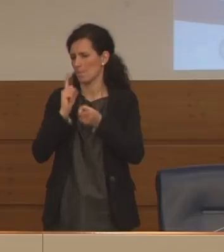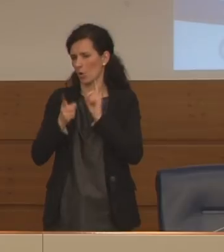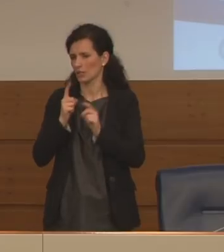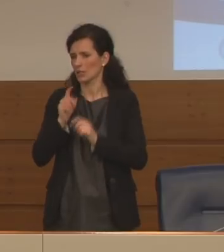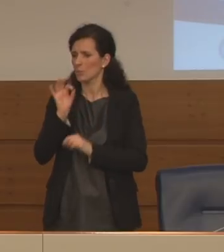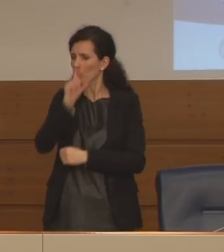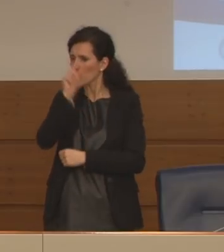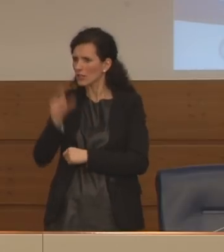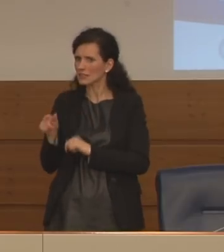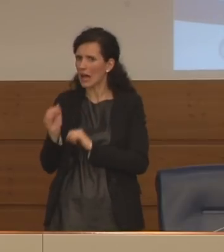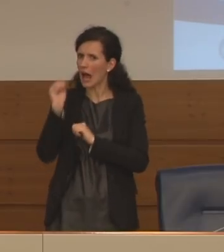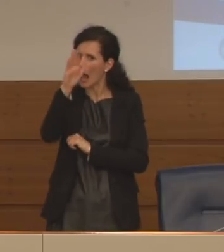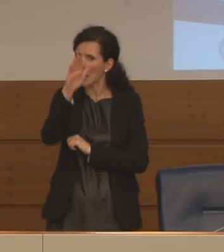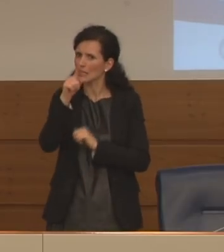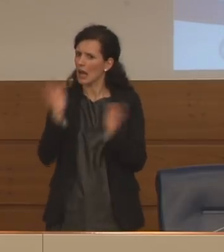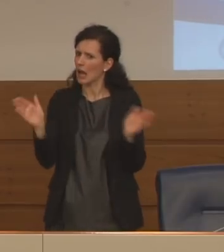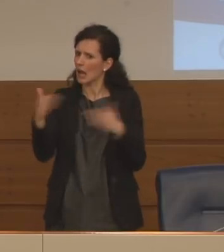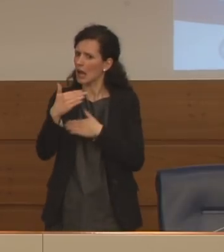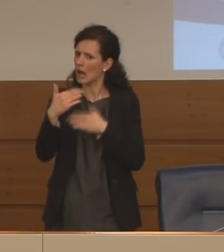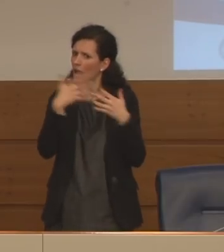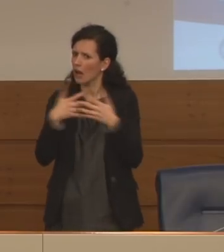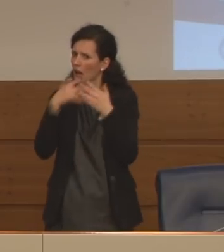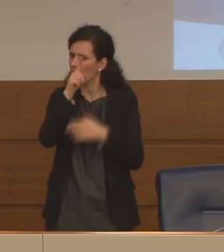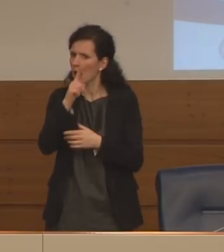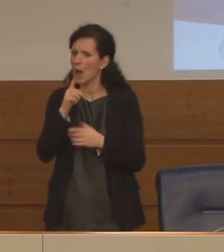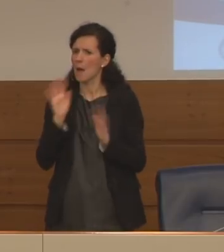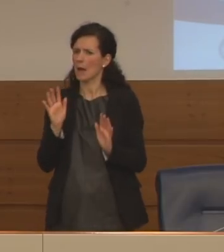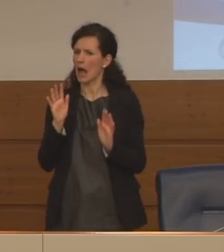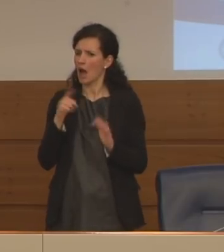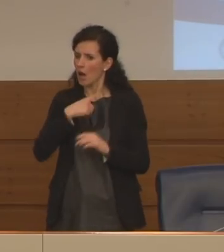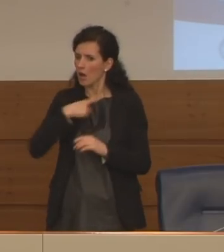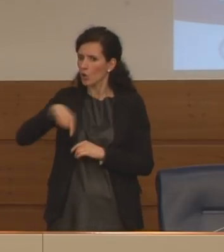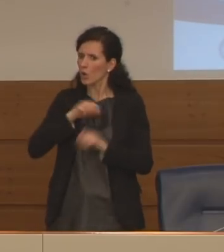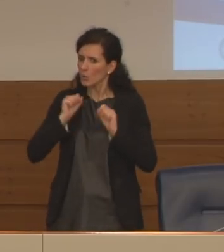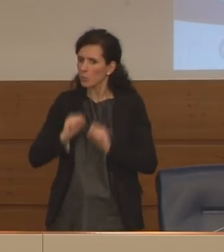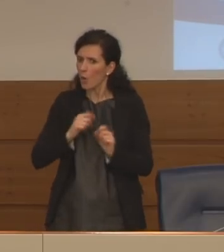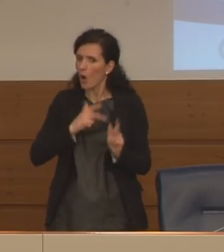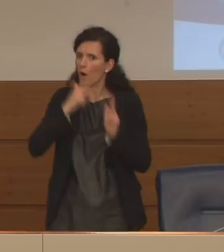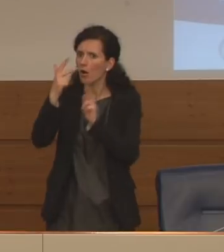possiamo esportare tamponi gli stati uniti ne abbiamo a sufficienza